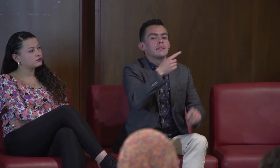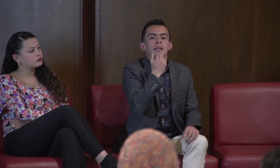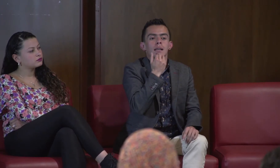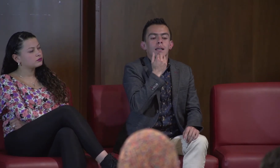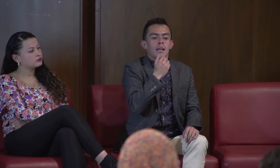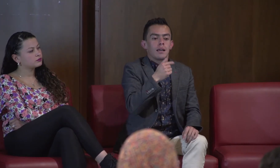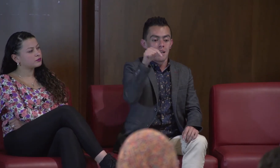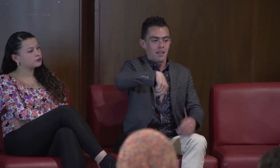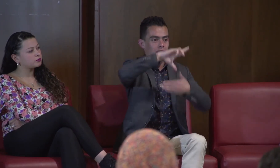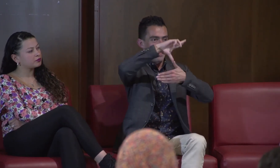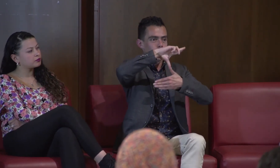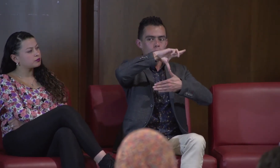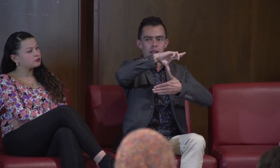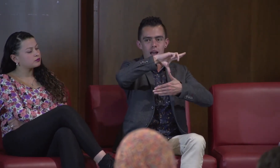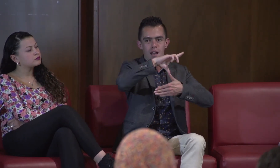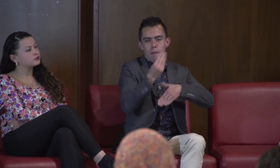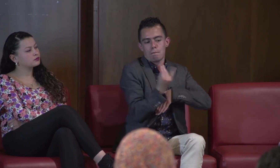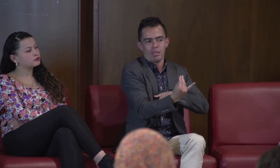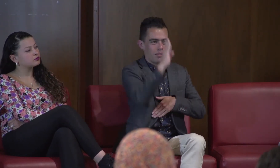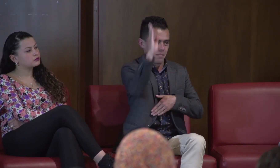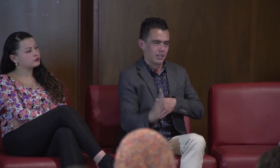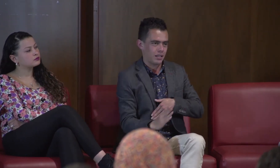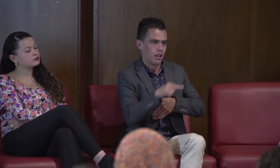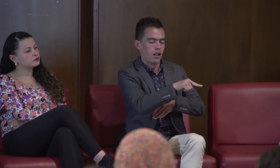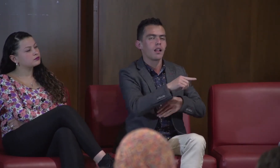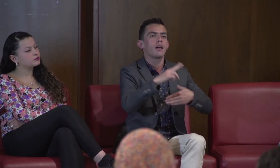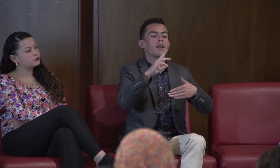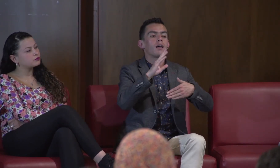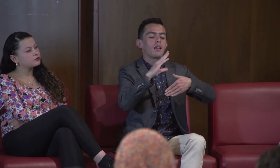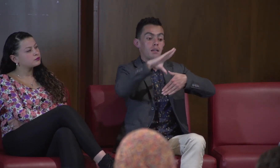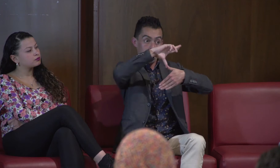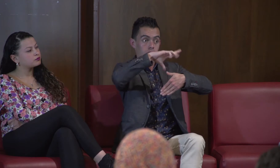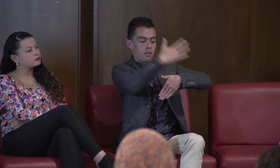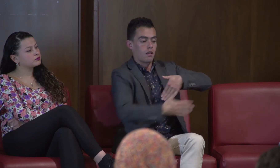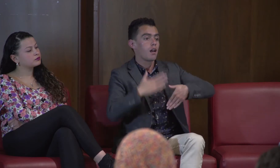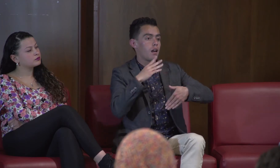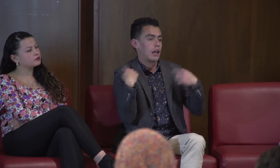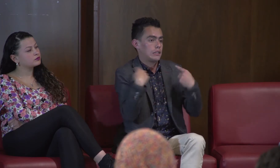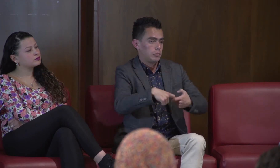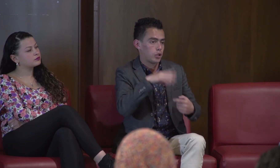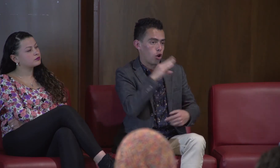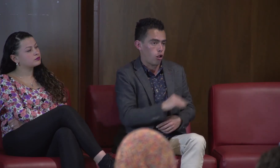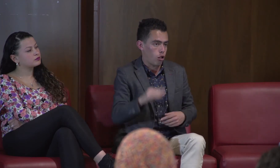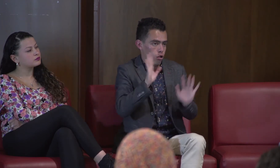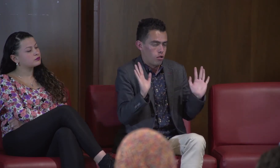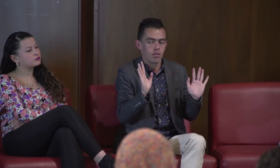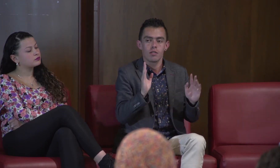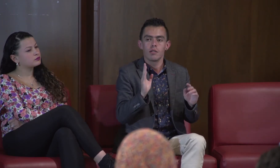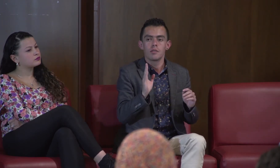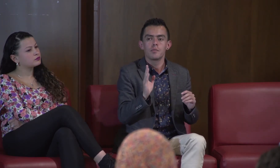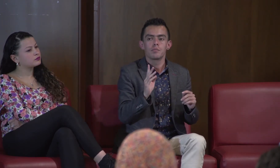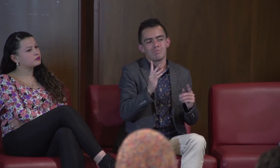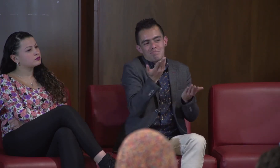para cada uno de los países. Entonces, por ejemplo, aquí en Latinoamérica, Brasil, sabemos que tiene una lengua oral como